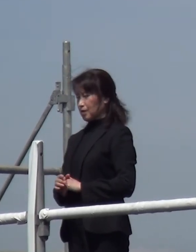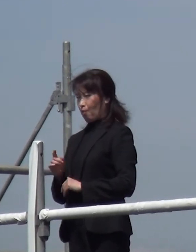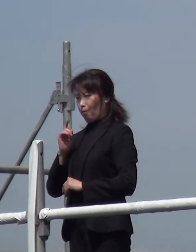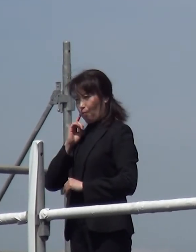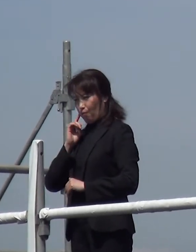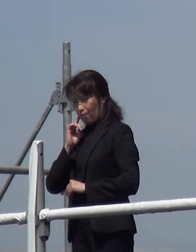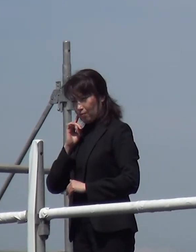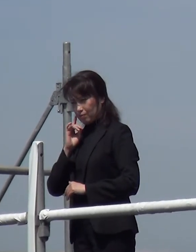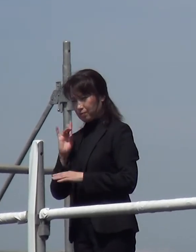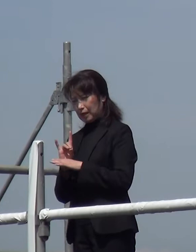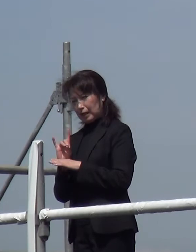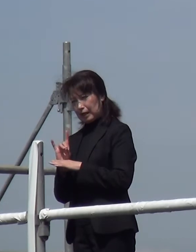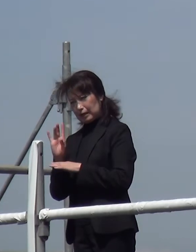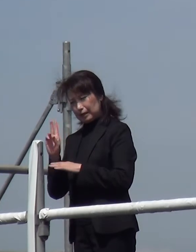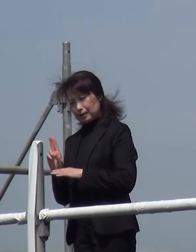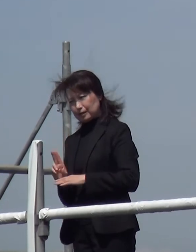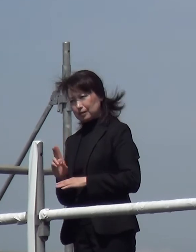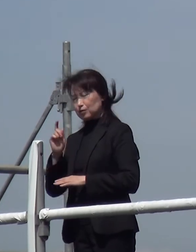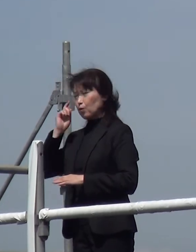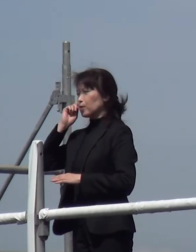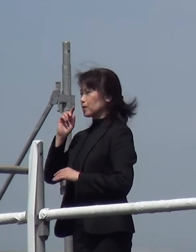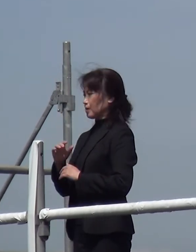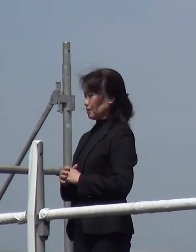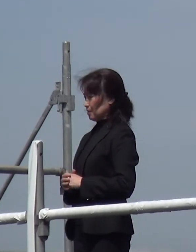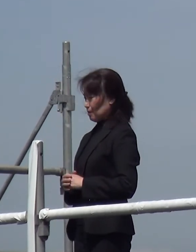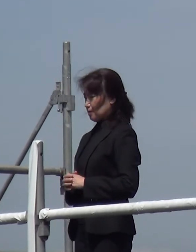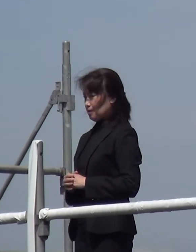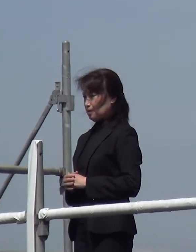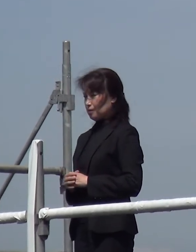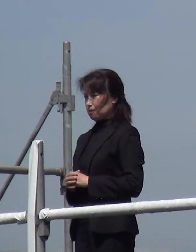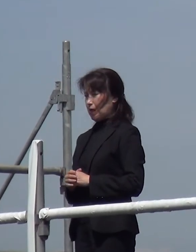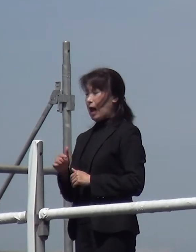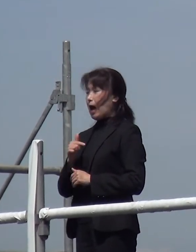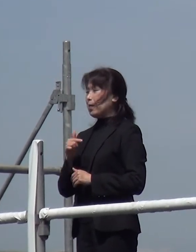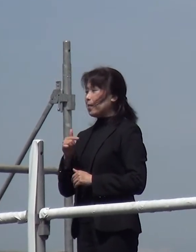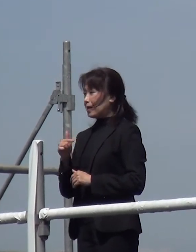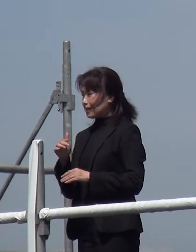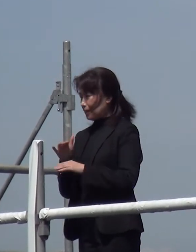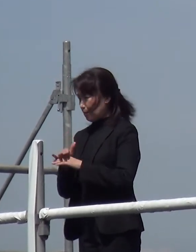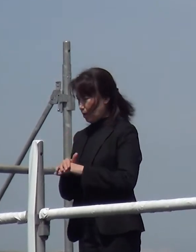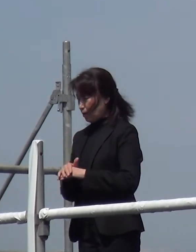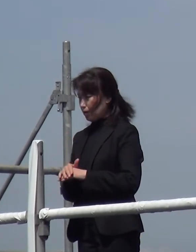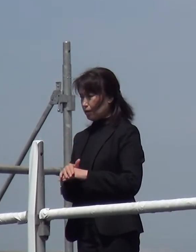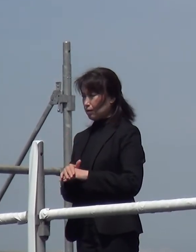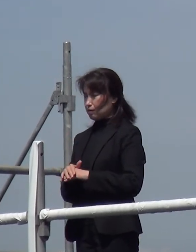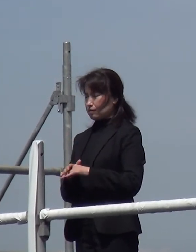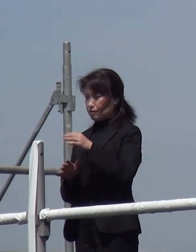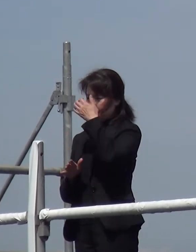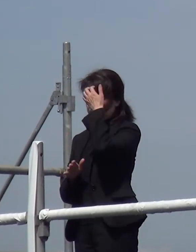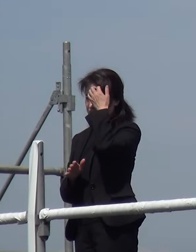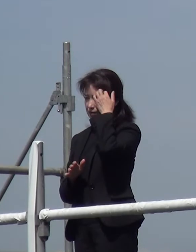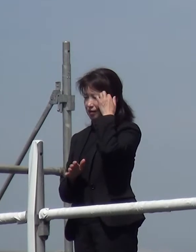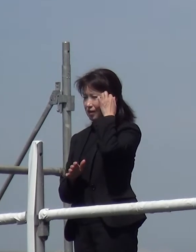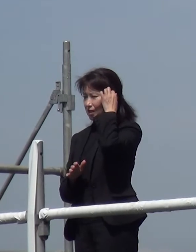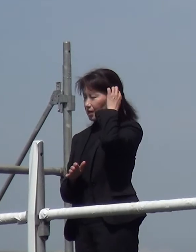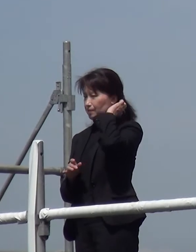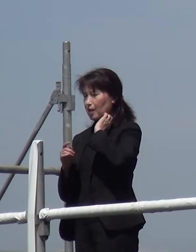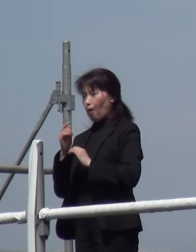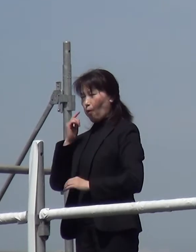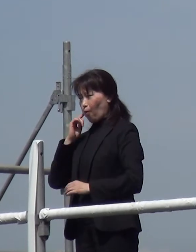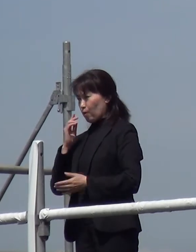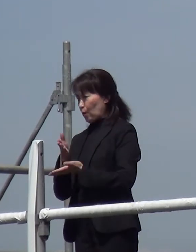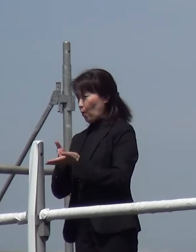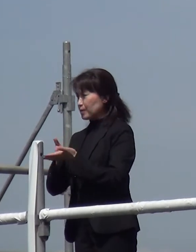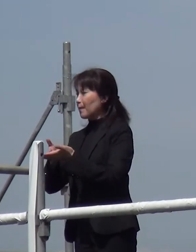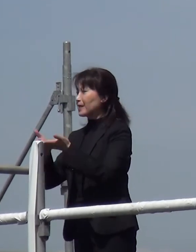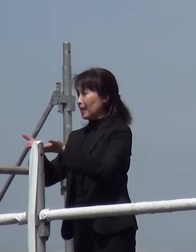に満ちていると思うんです。それがあまりにもですね、露骨な嘘で彼が